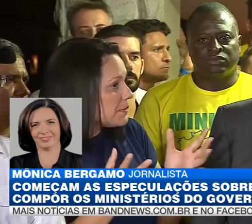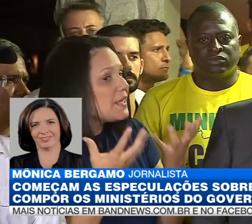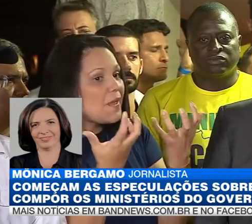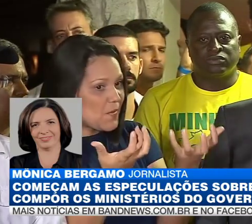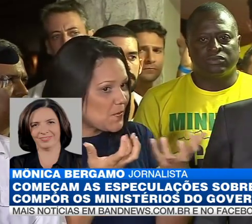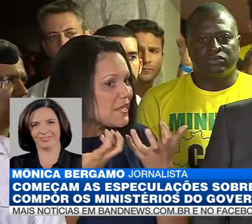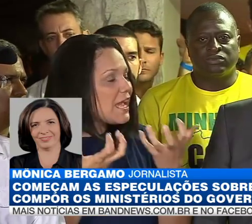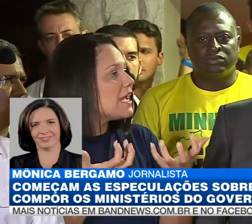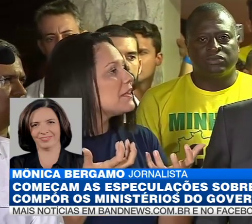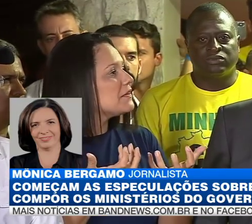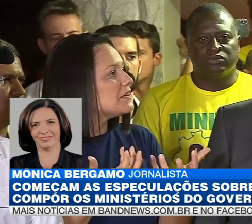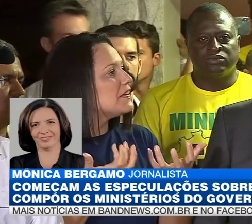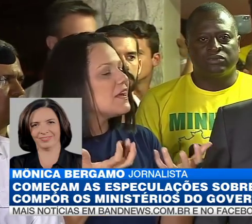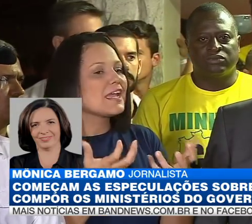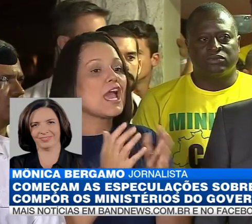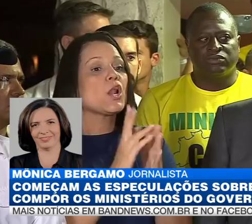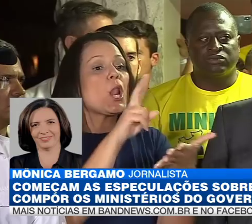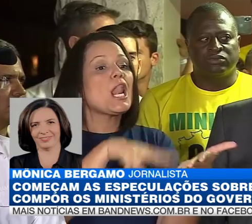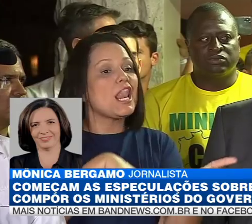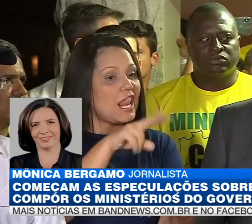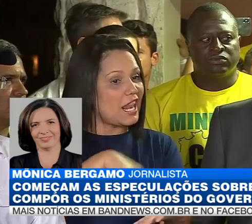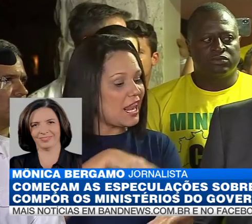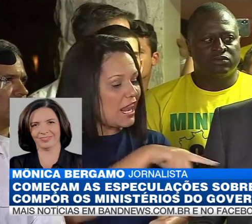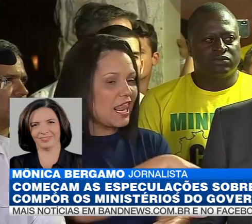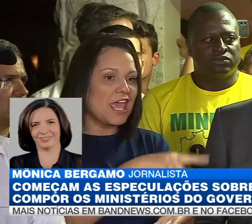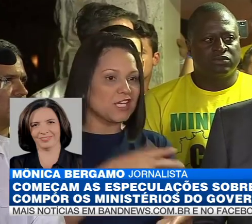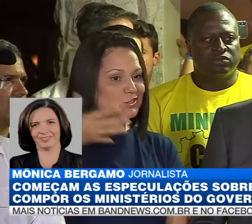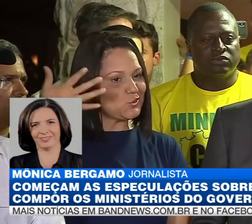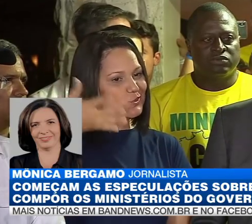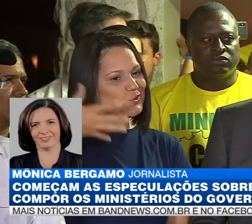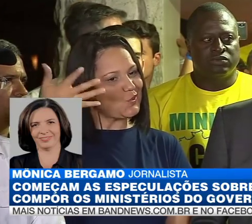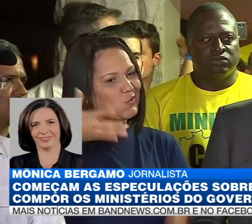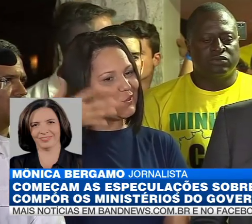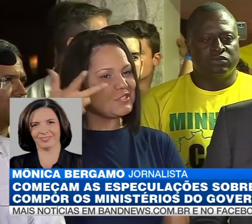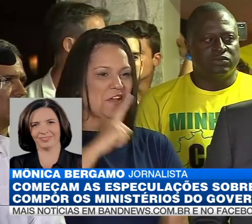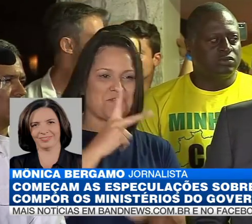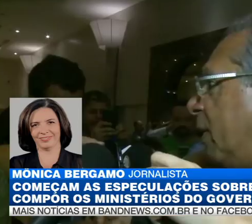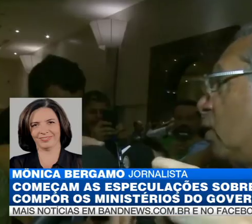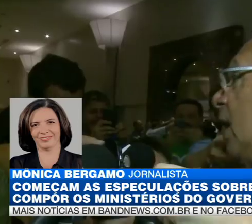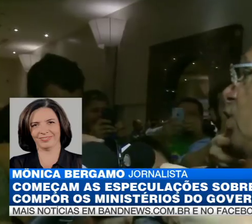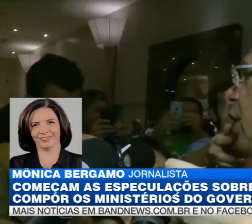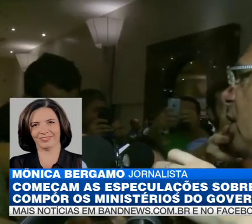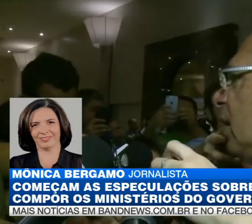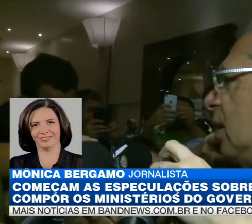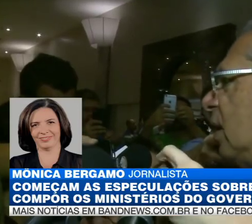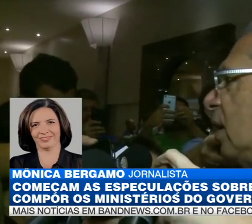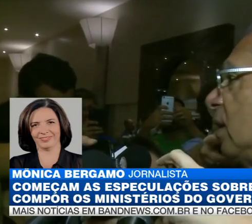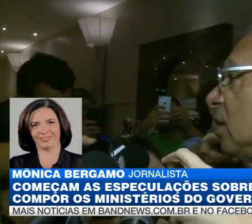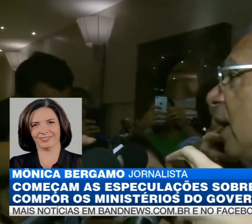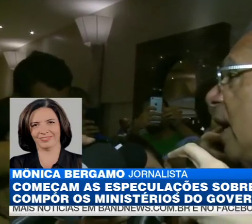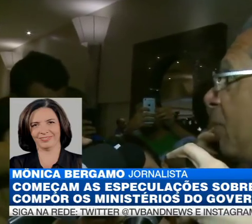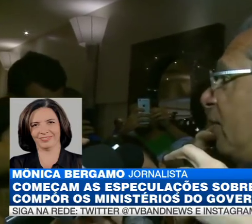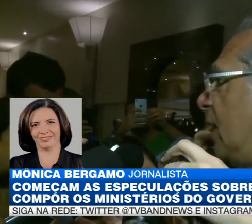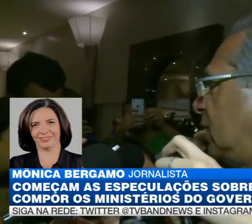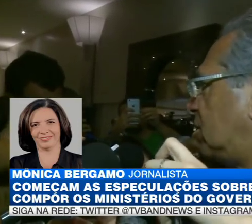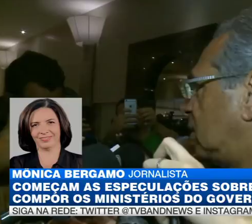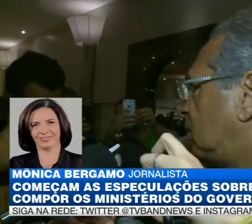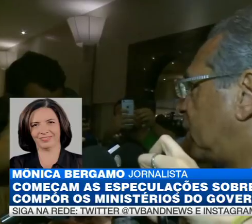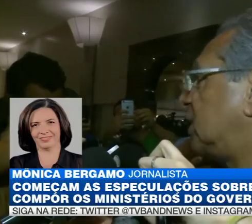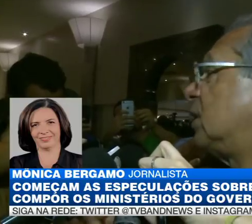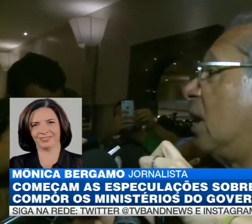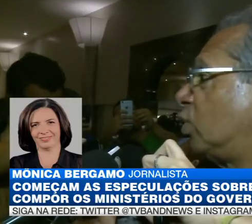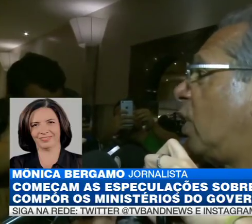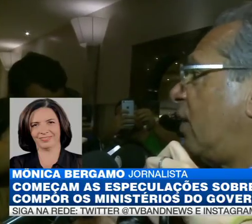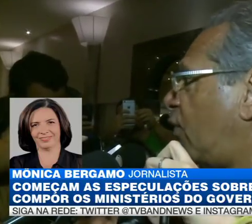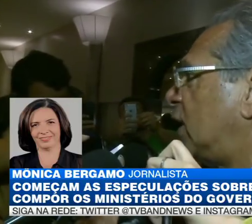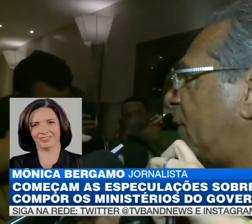as especulações até agora são muitas e as certezas poucas. É, na área da Fazenda, obviamente, já se sabe há vários meses